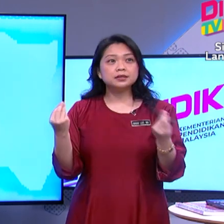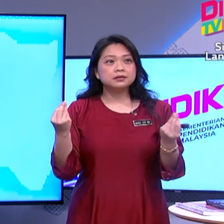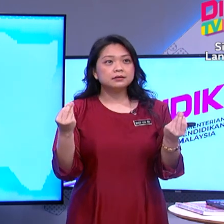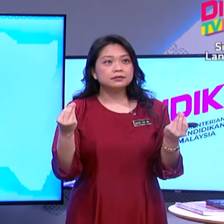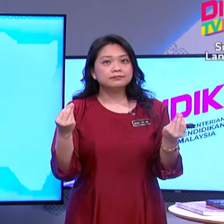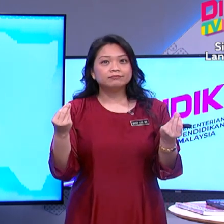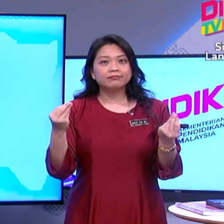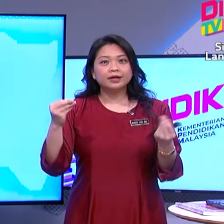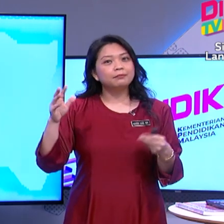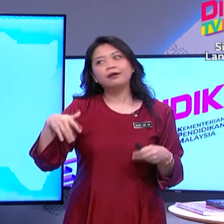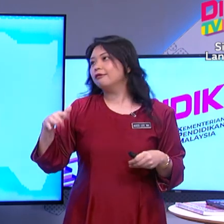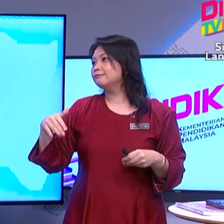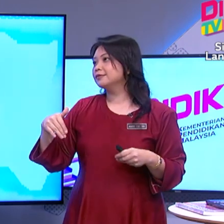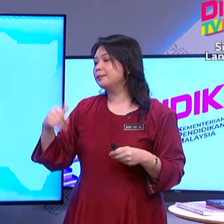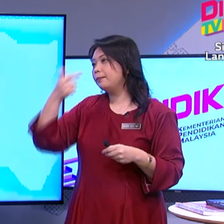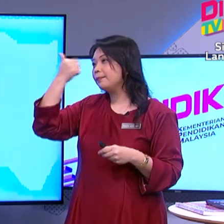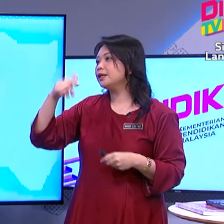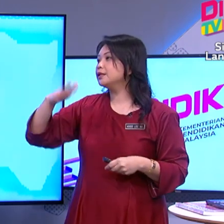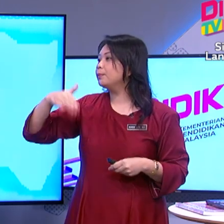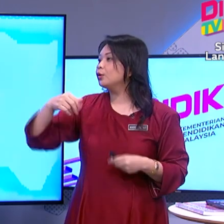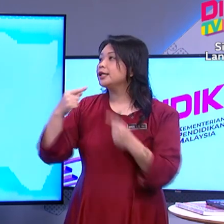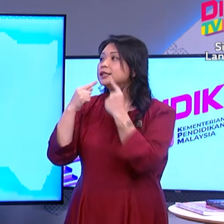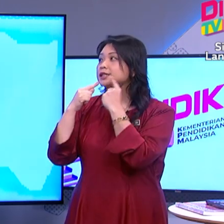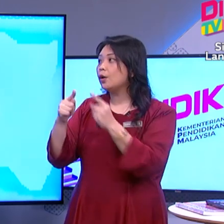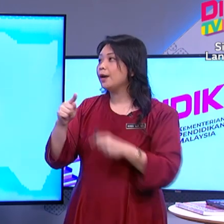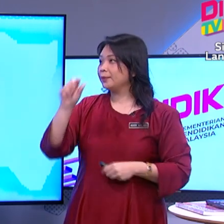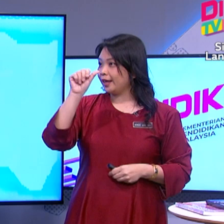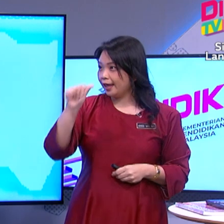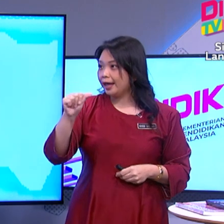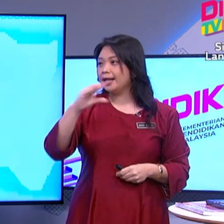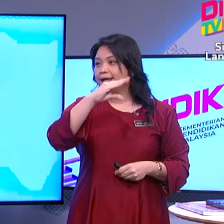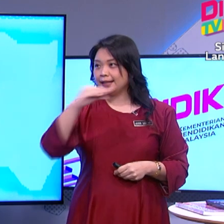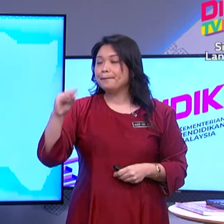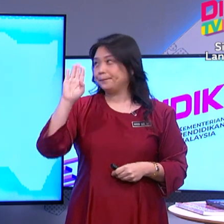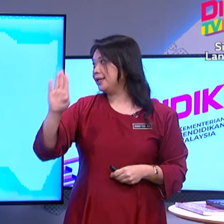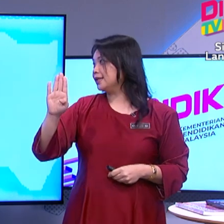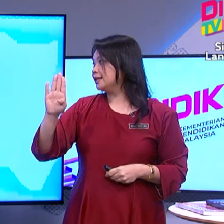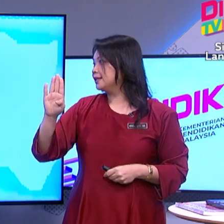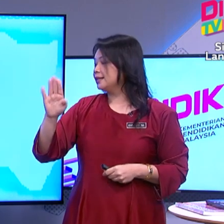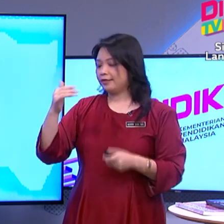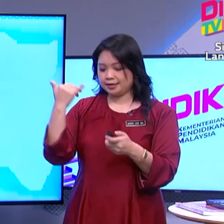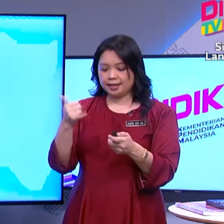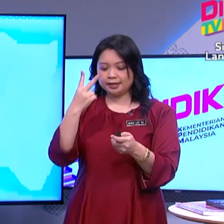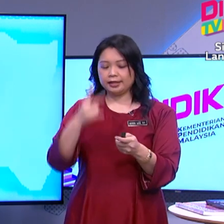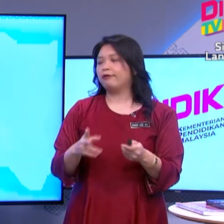habis belum belum sebab kita perlu lagi jawab eh Jambi jika kita